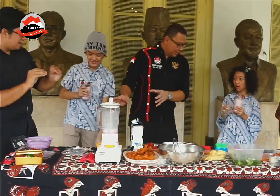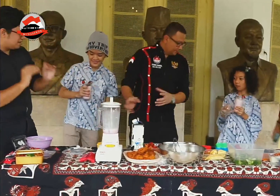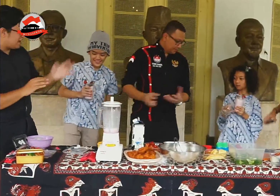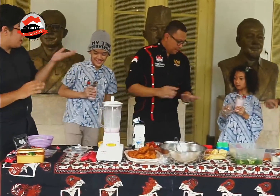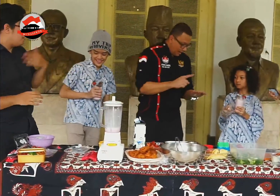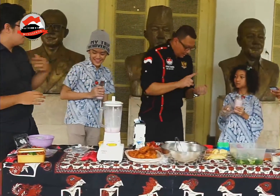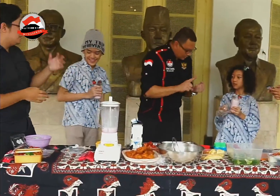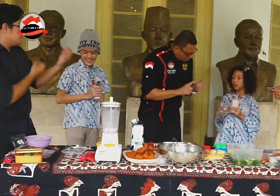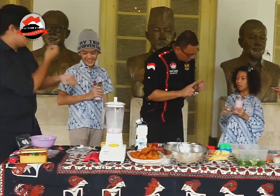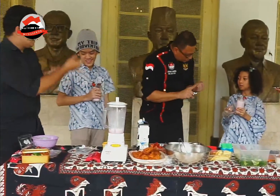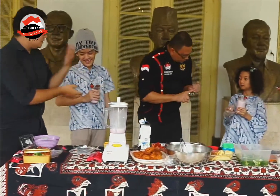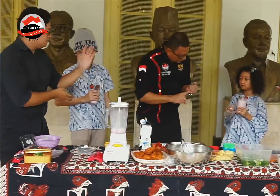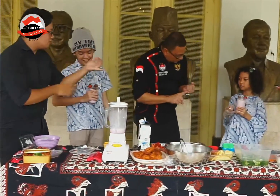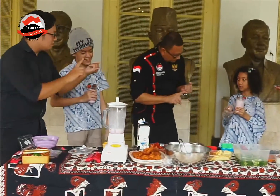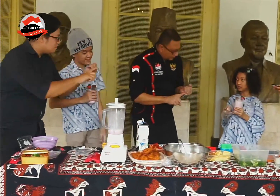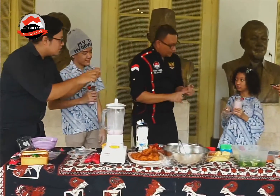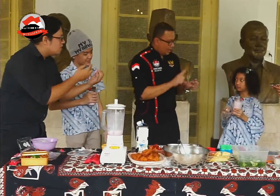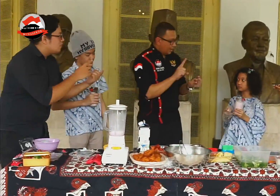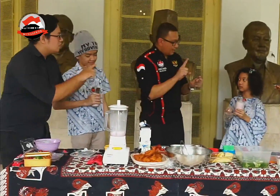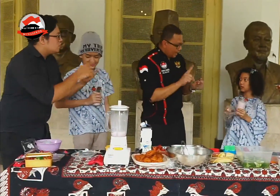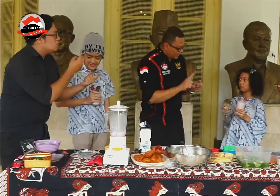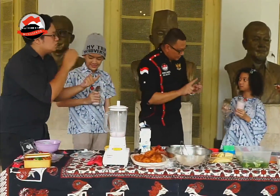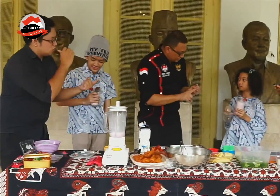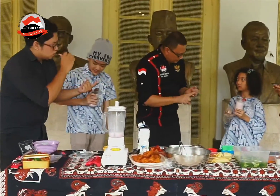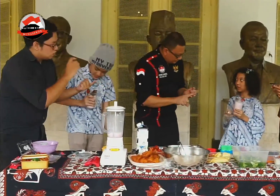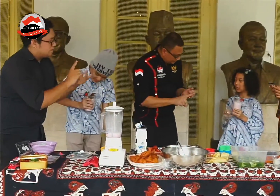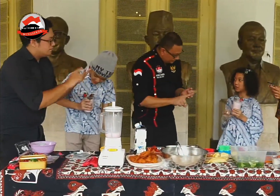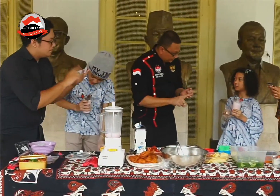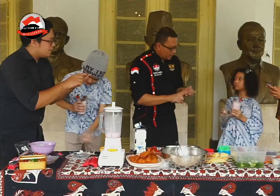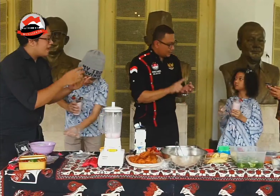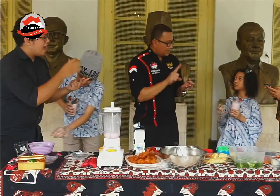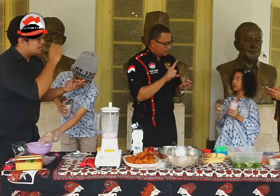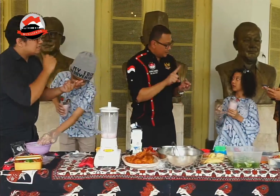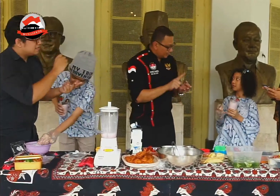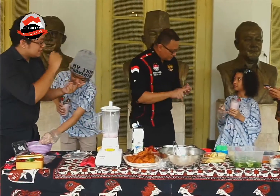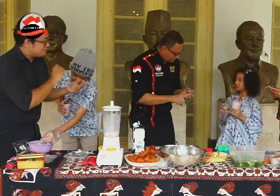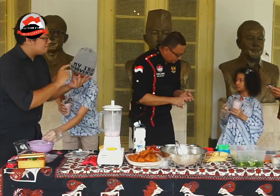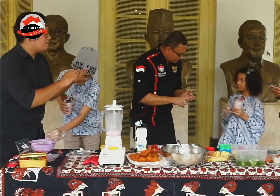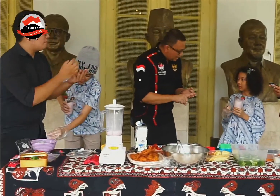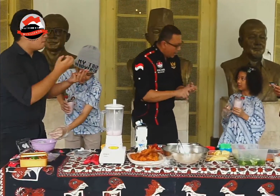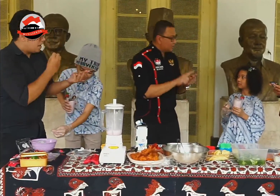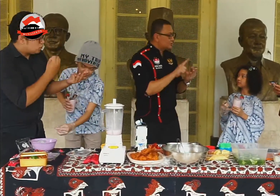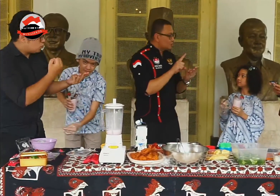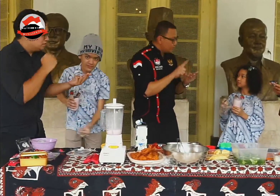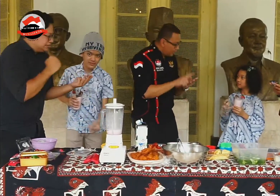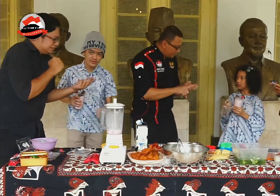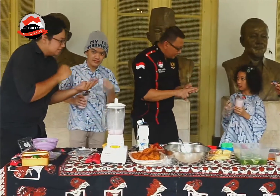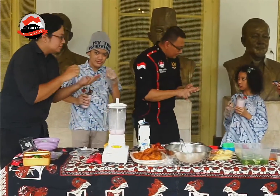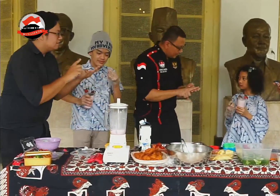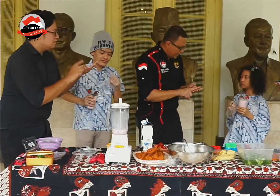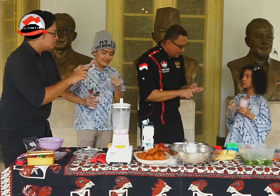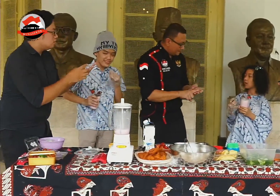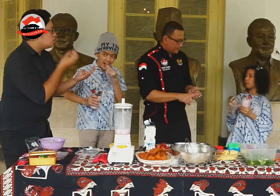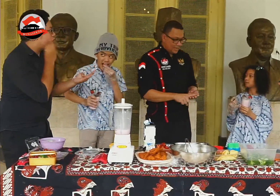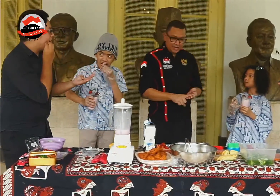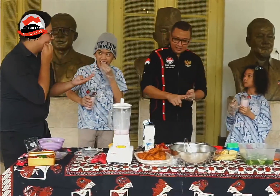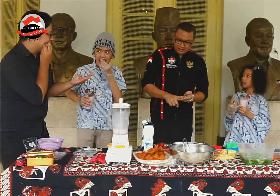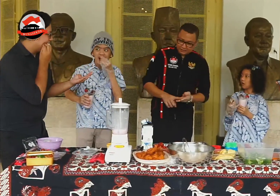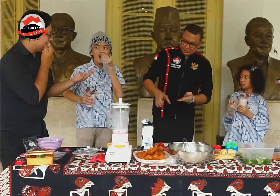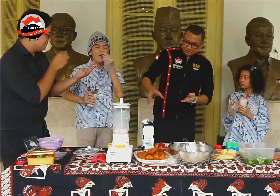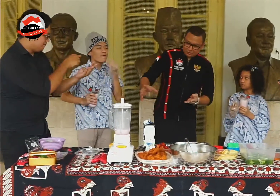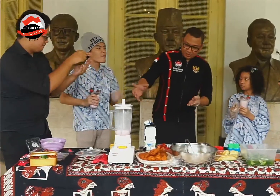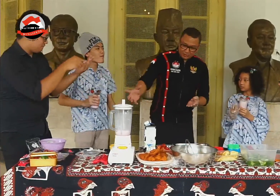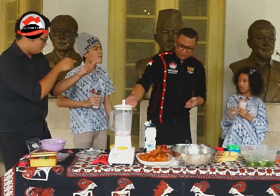chef. Ya, ada susu, ada es krim, ada es batu, ada stroberi. Ya,